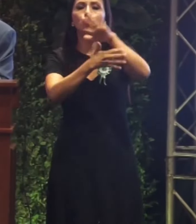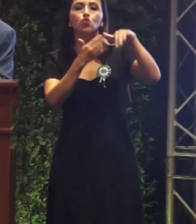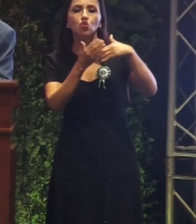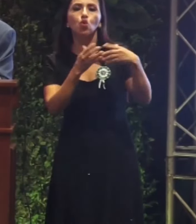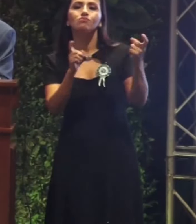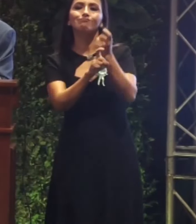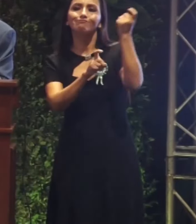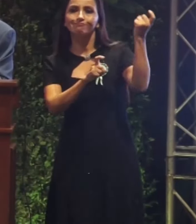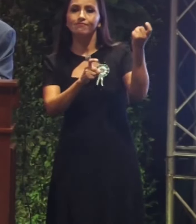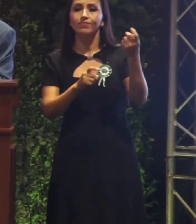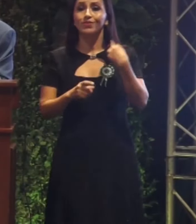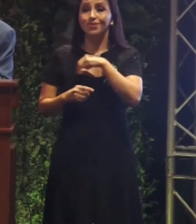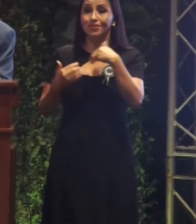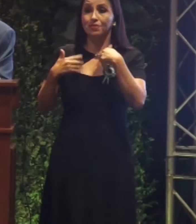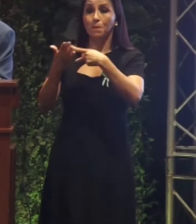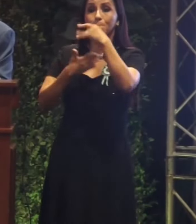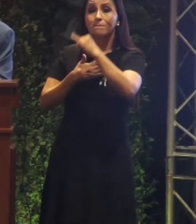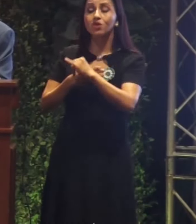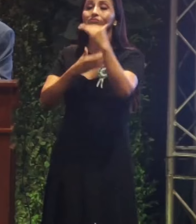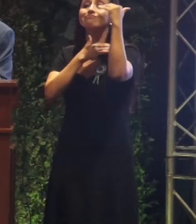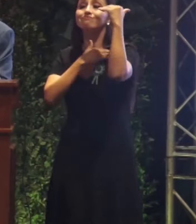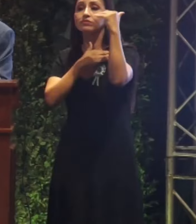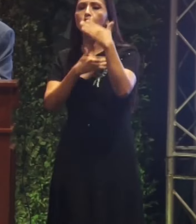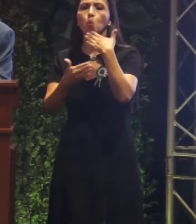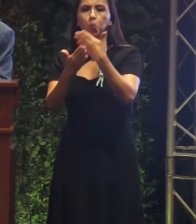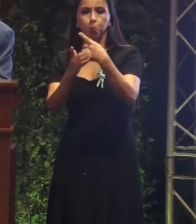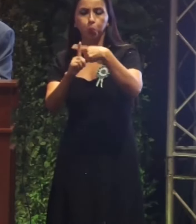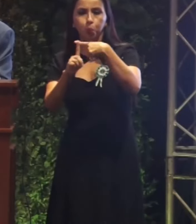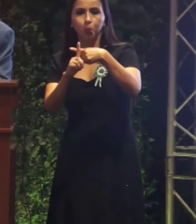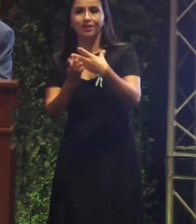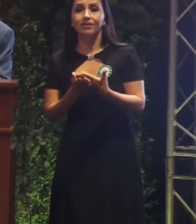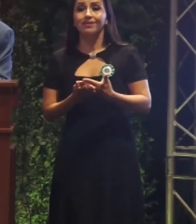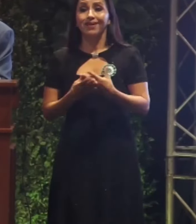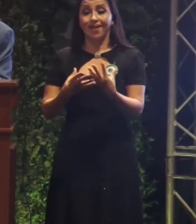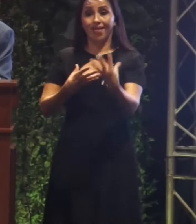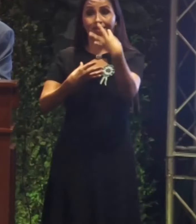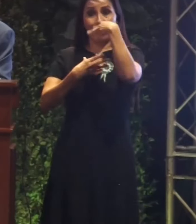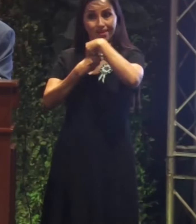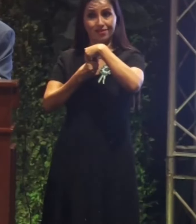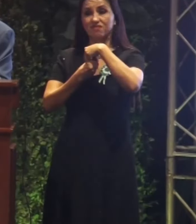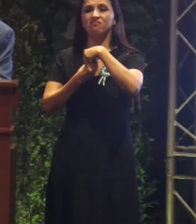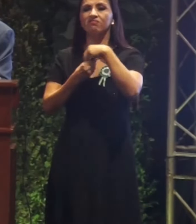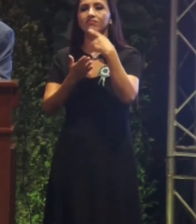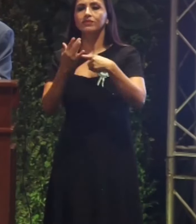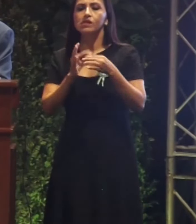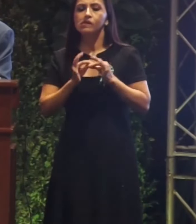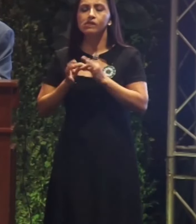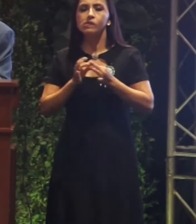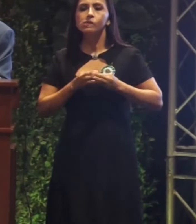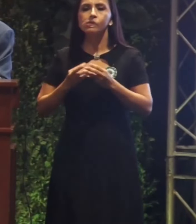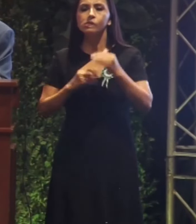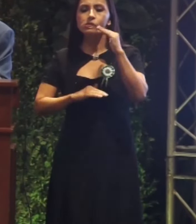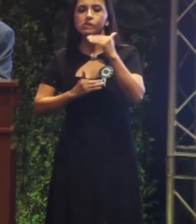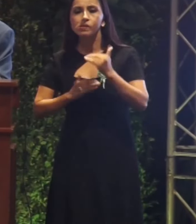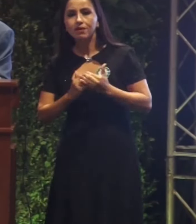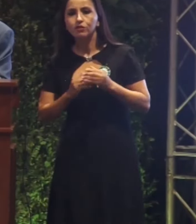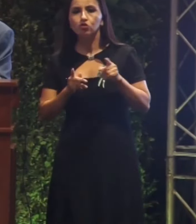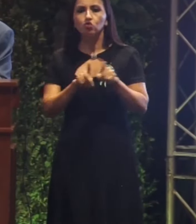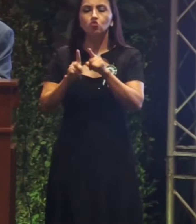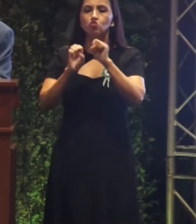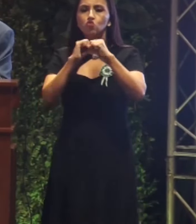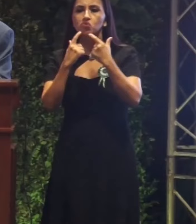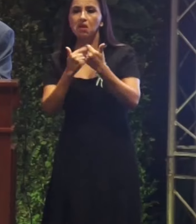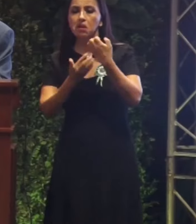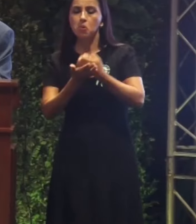todos. Nosotros tenemos un proyecto cruceño que es bueno. Hacia adentro es solo cuestión de ajustar y reducir asimetrías